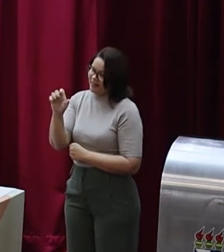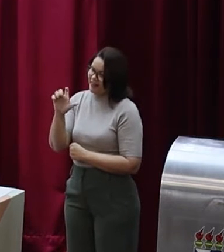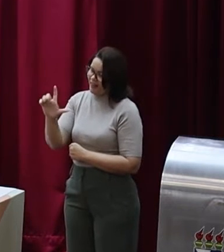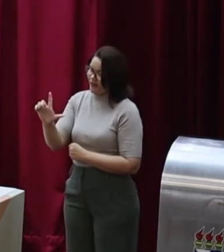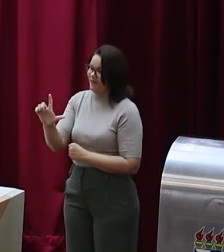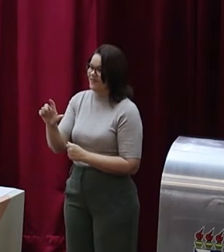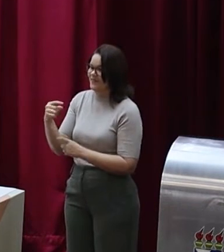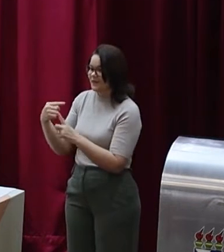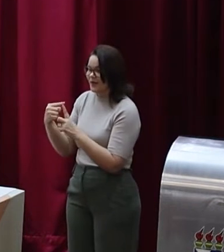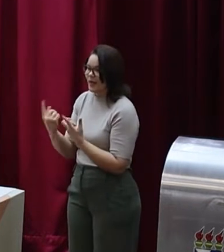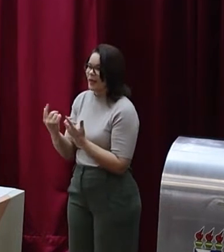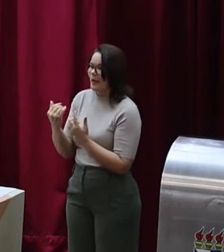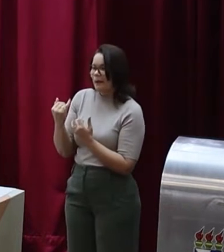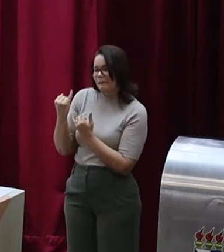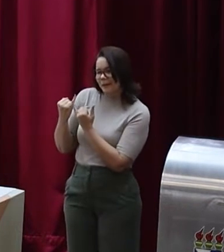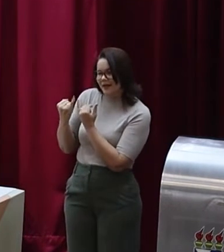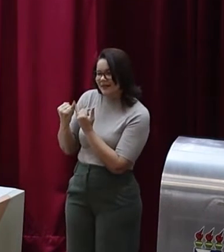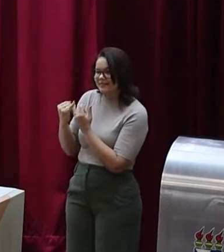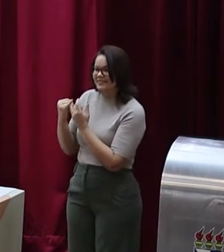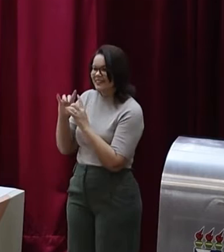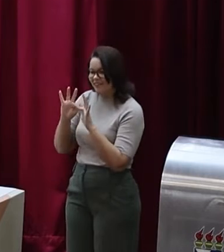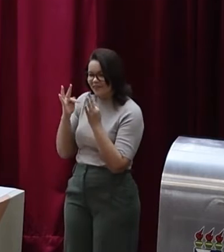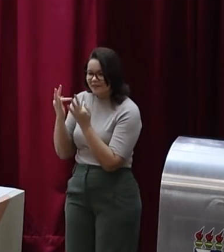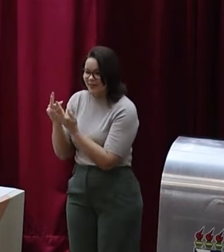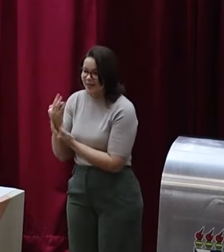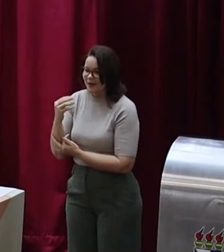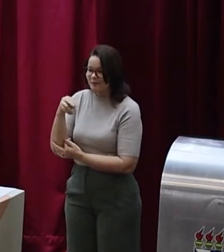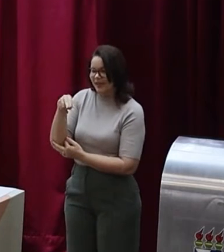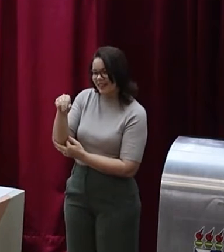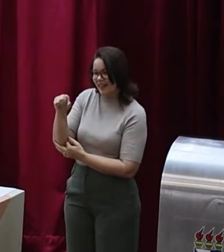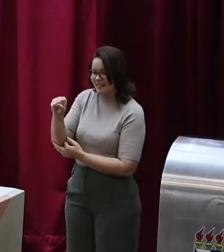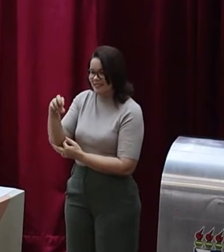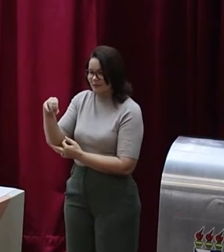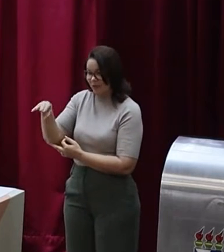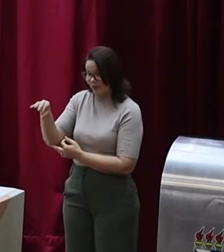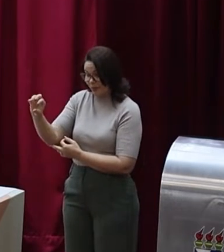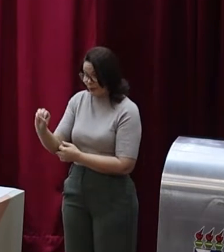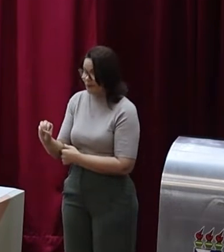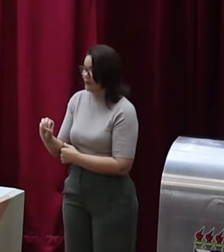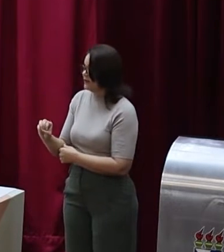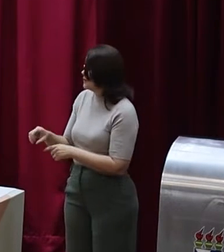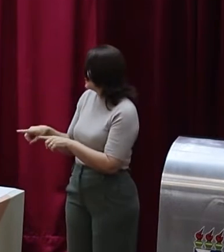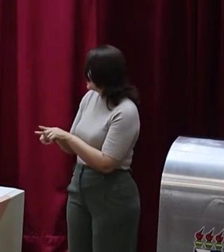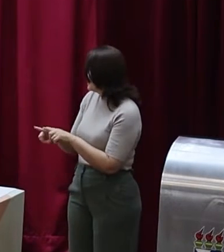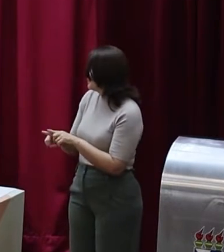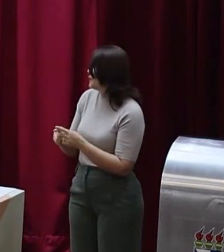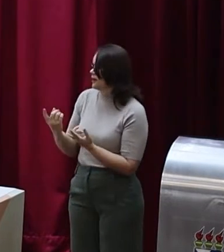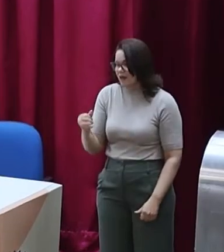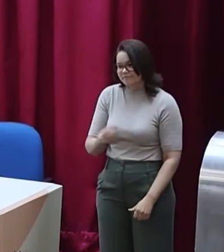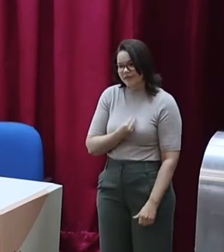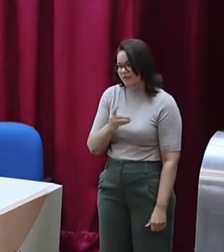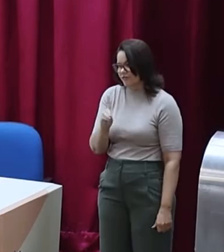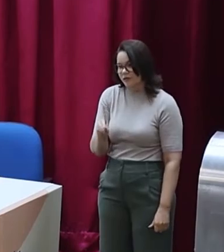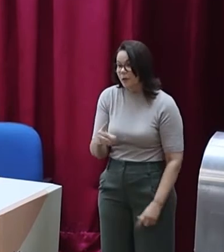porque parece até que nós somos parentes, e o professor, doutor Miguel Ángel Veron, que eu tive o prazer também de conhecer